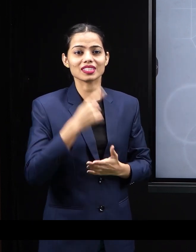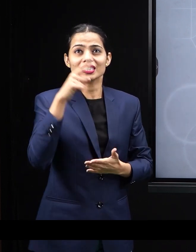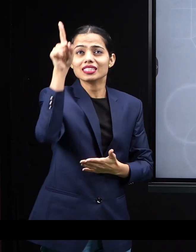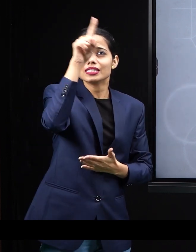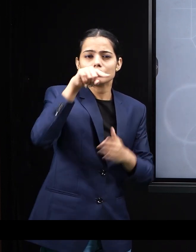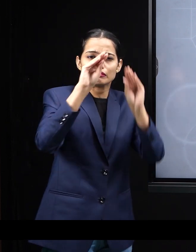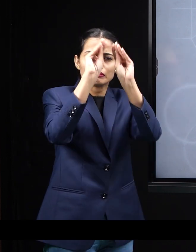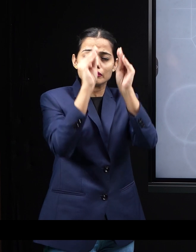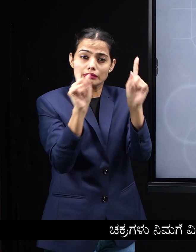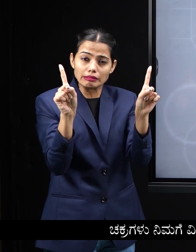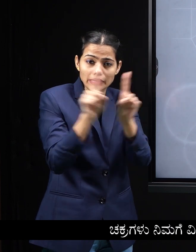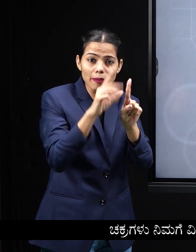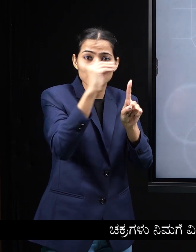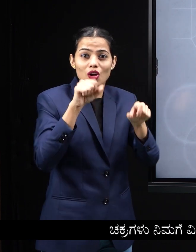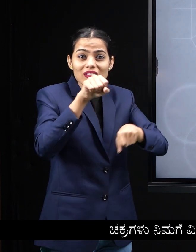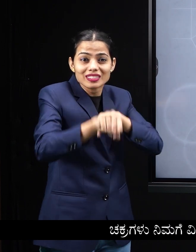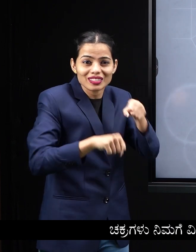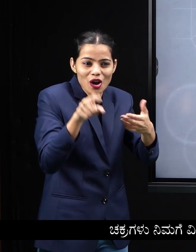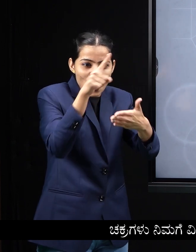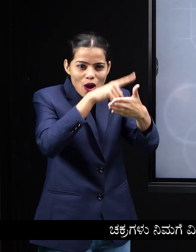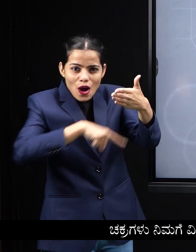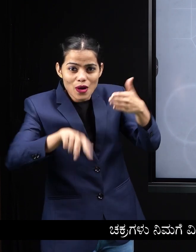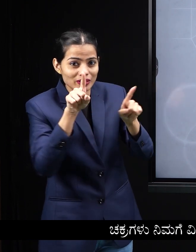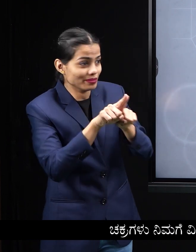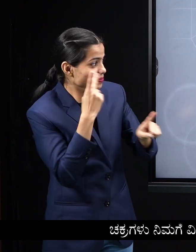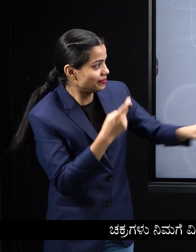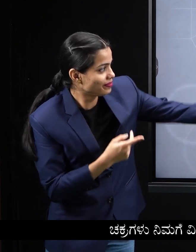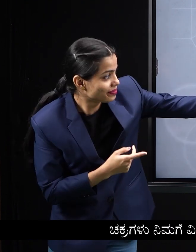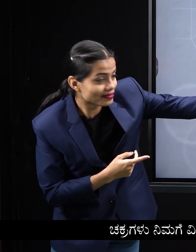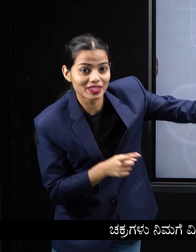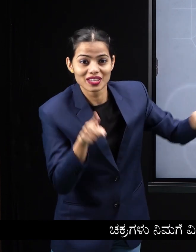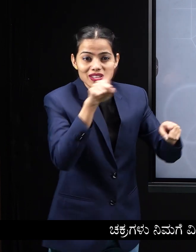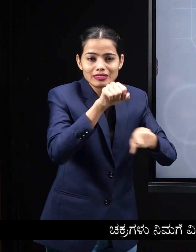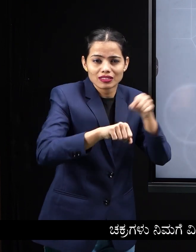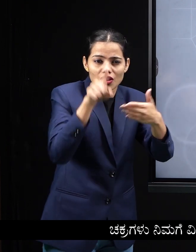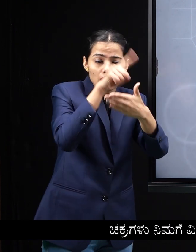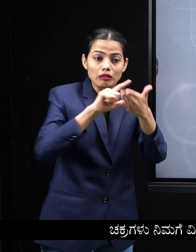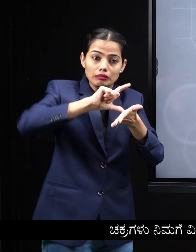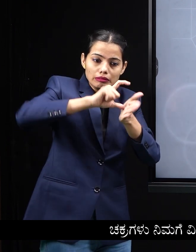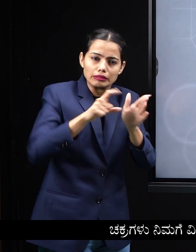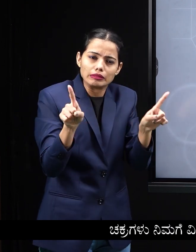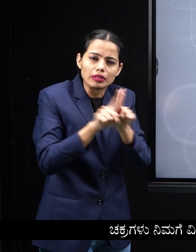ಚಂದ್ರನ ಆಕಾರ ಮತ್ತು ಬೈಸಿಕಲ್ ಚಕ್ರಗಳು ನಿಮಗೆ ವಿಶೇಷ ಜ್ಯಾಮಿತೀಯ ಆಕೃತಿಯನ್ನು ನೆನಪಿಸುತ್ತದೆ.